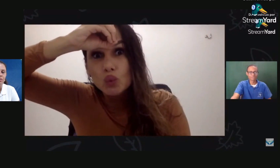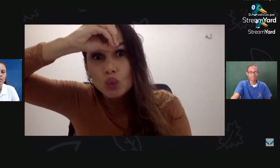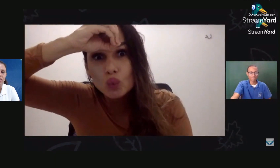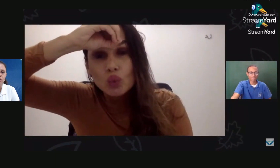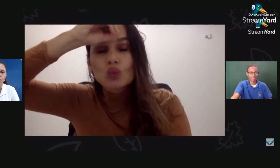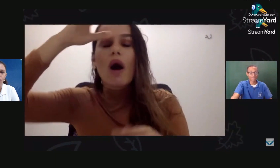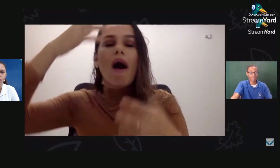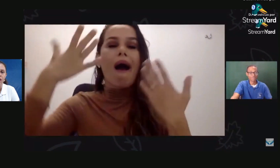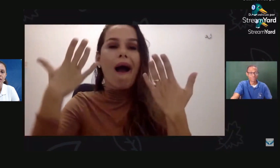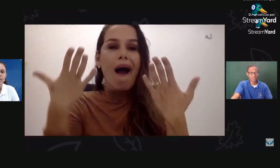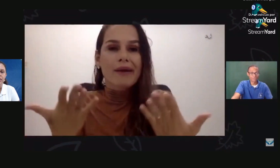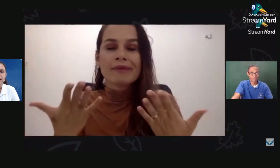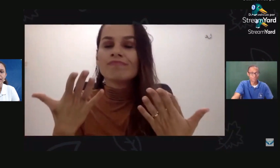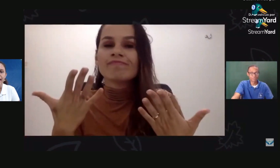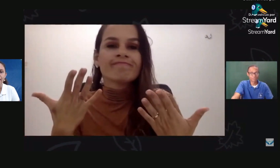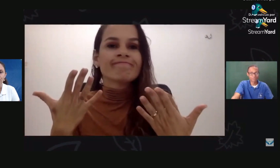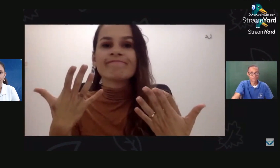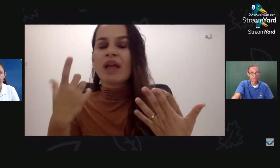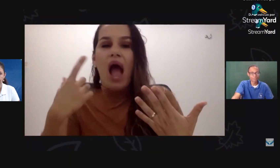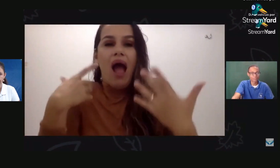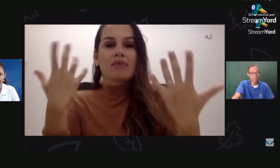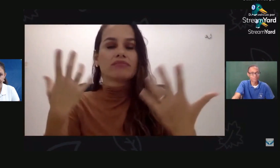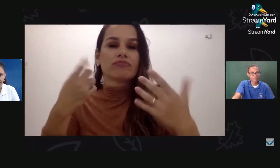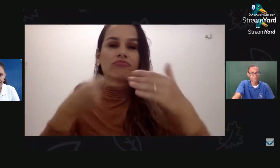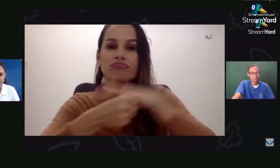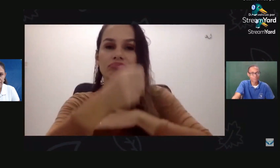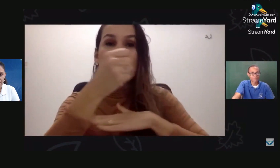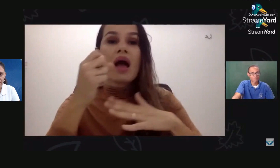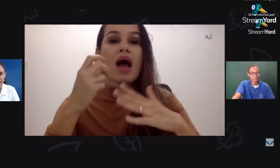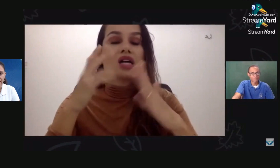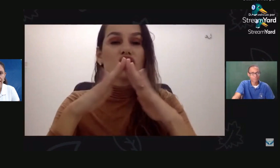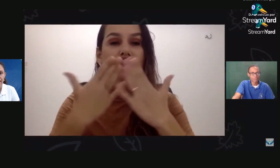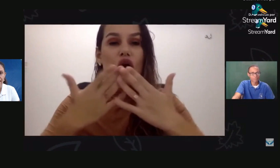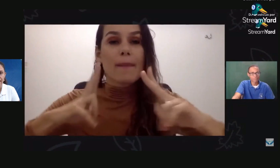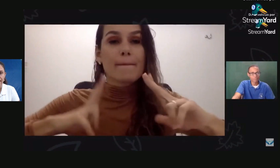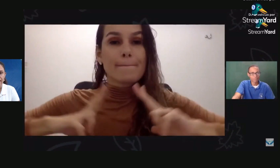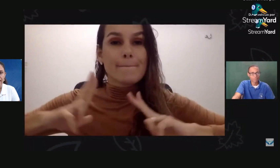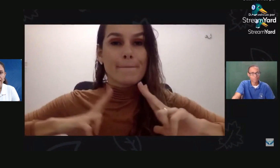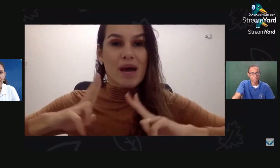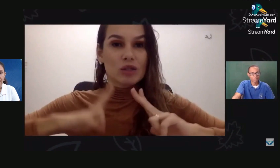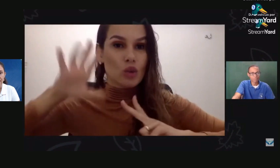seria dentro da escola, enfim.